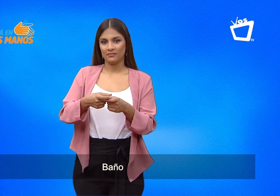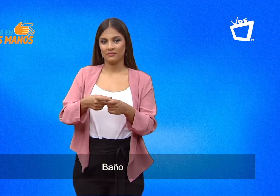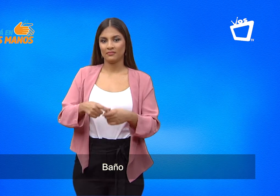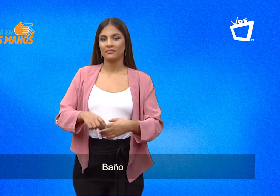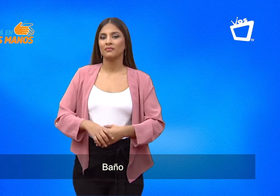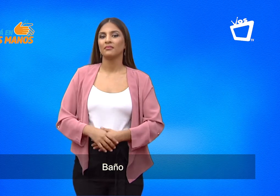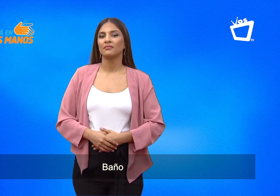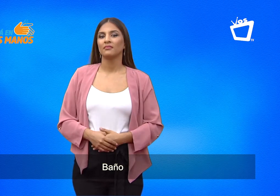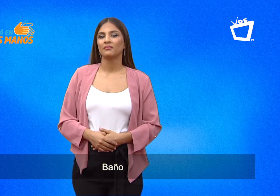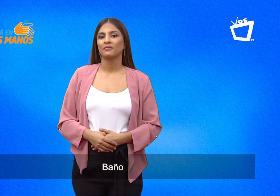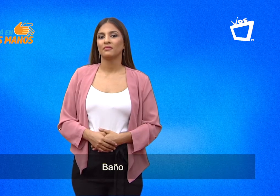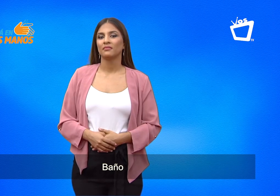Baño.